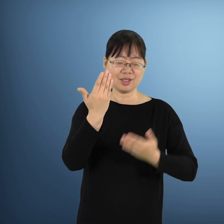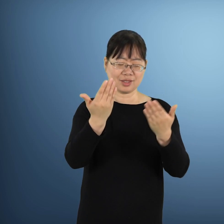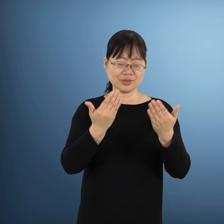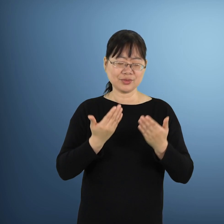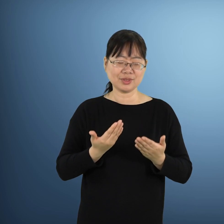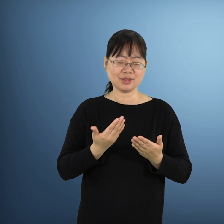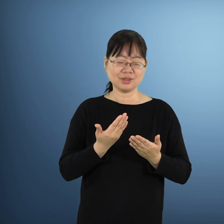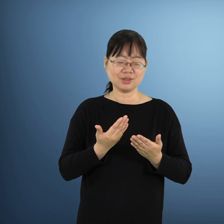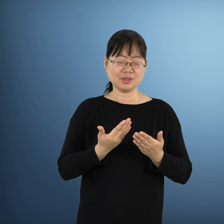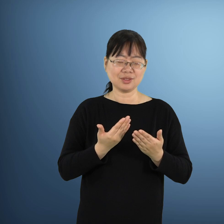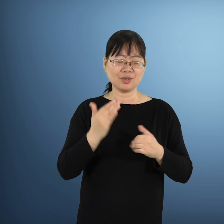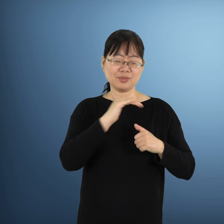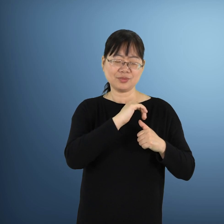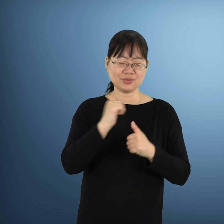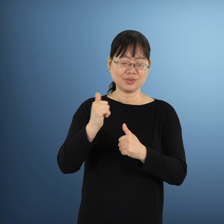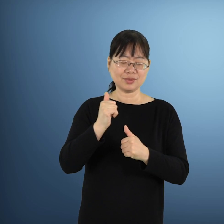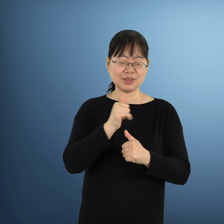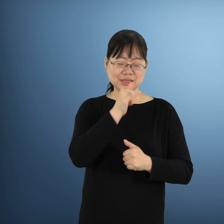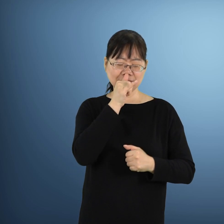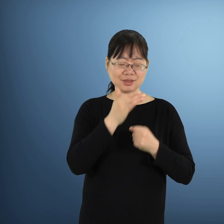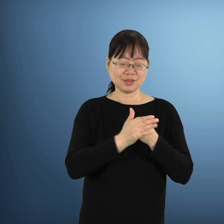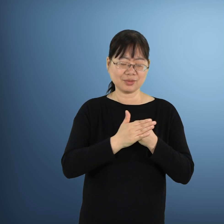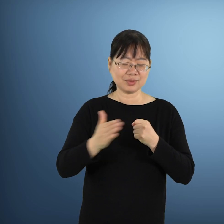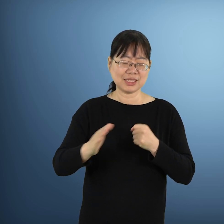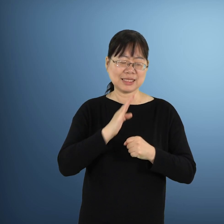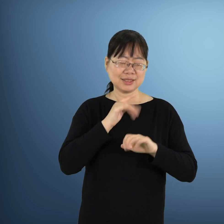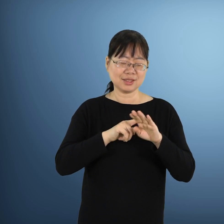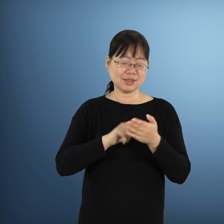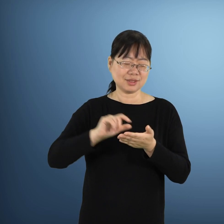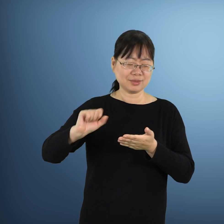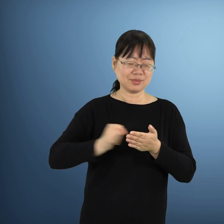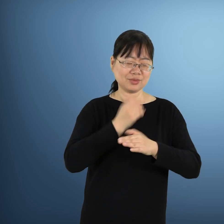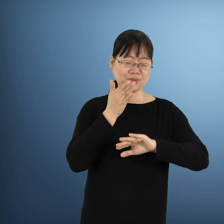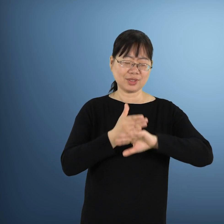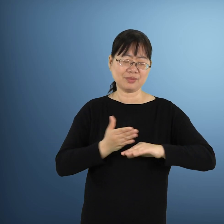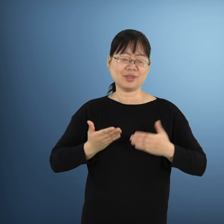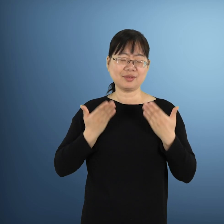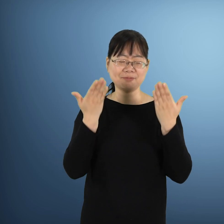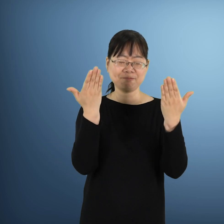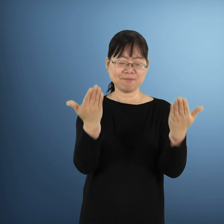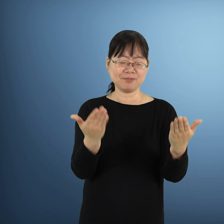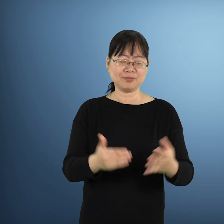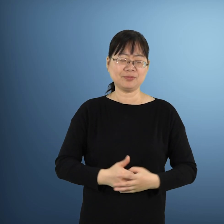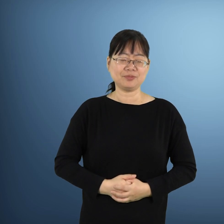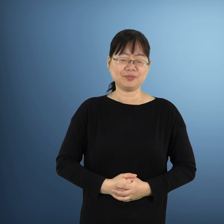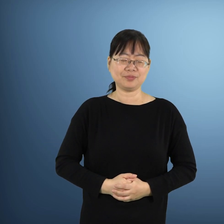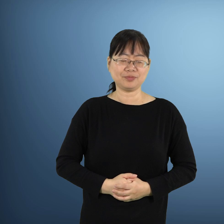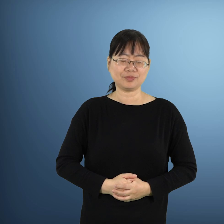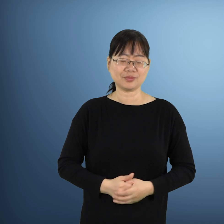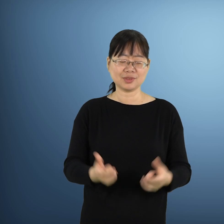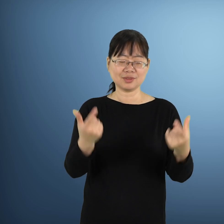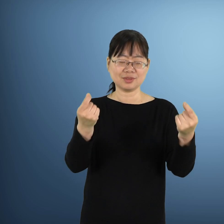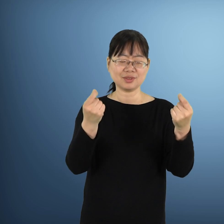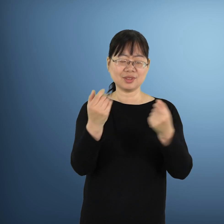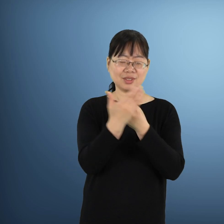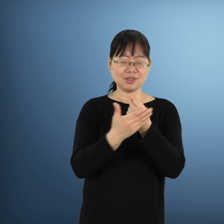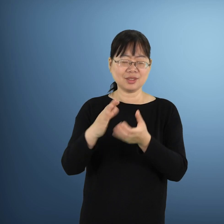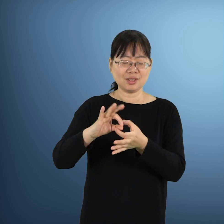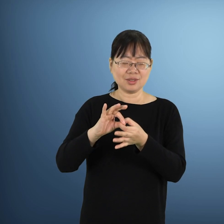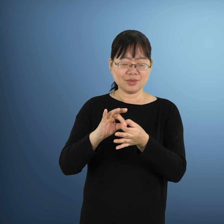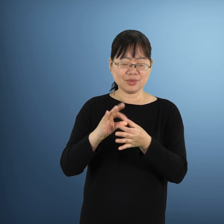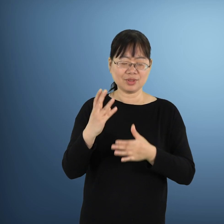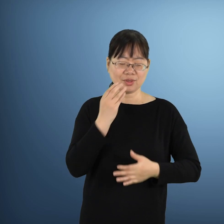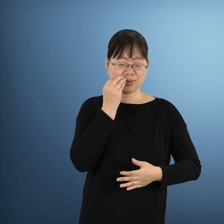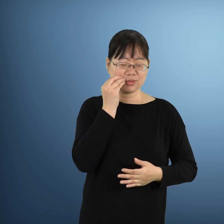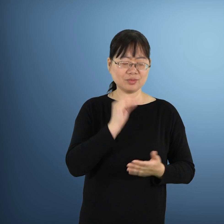하심을 소명하시고 불러주심을 진심으로 감사를 드리나이다. 이렇게 은혜로 거룩해